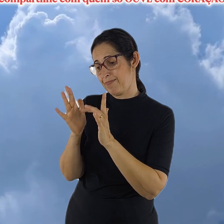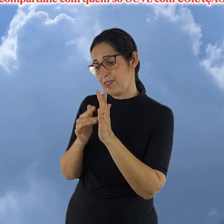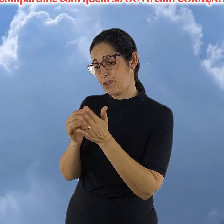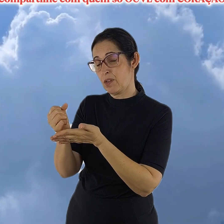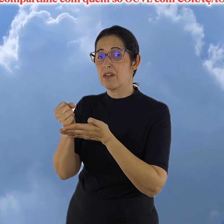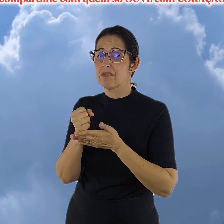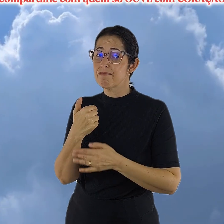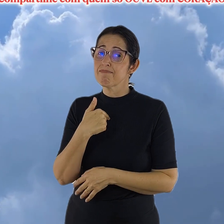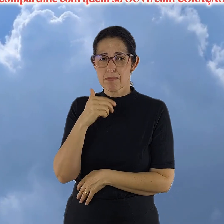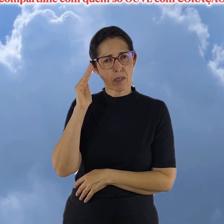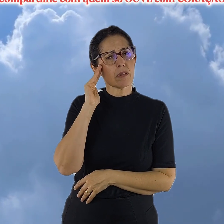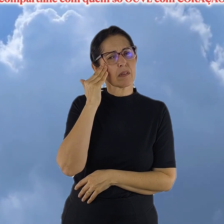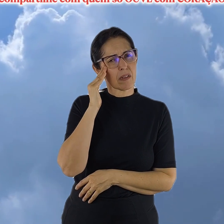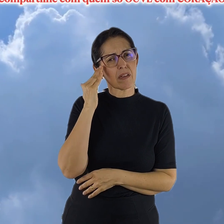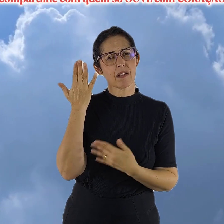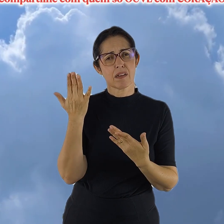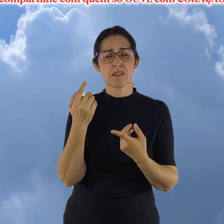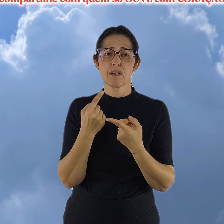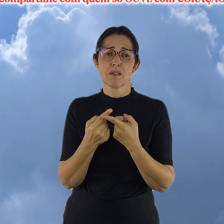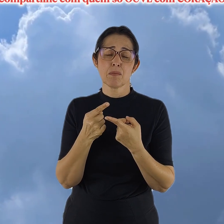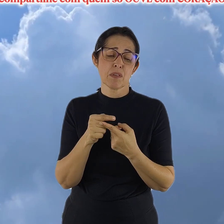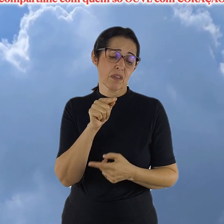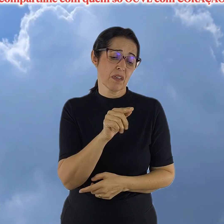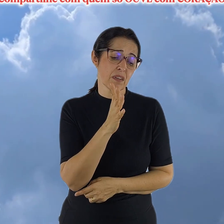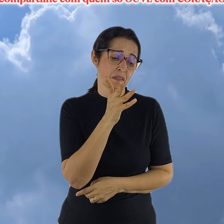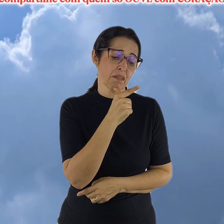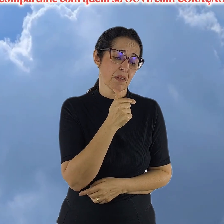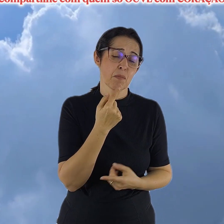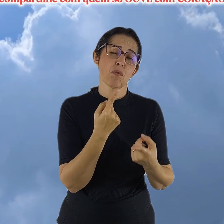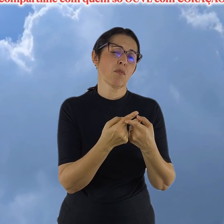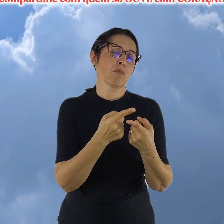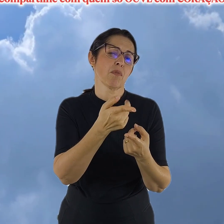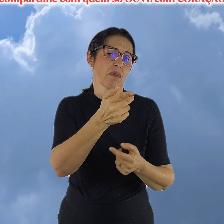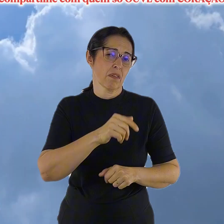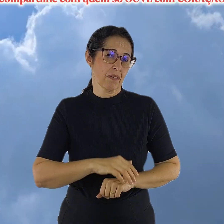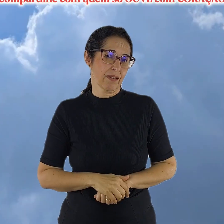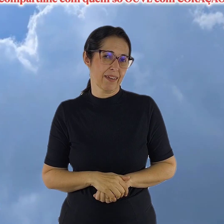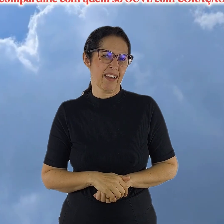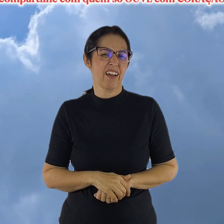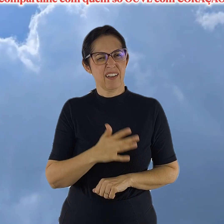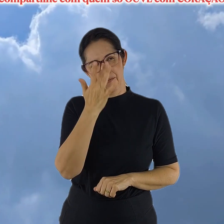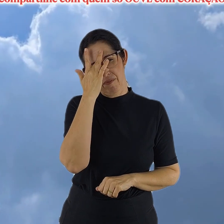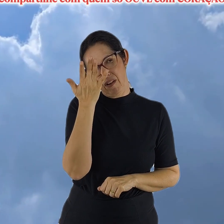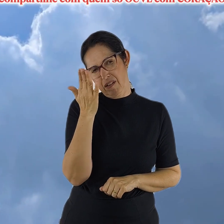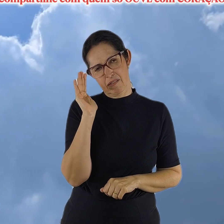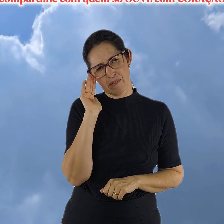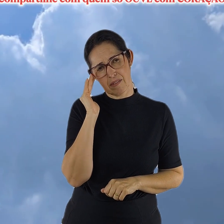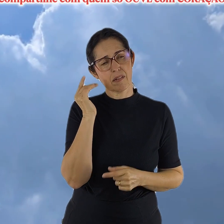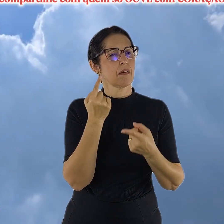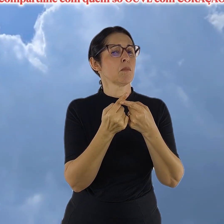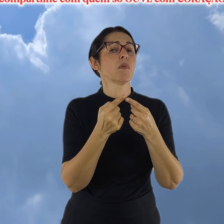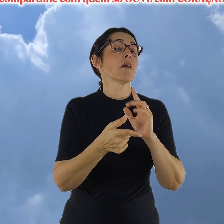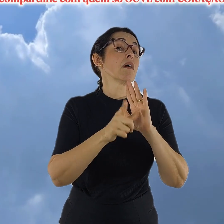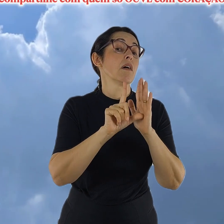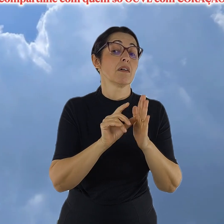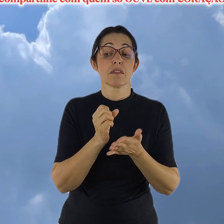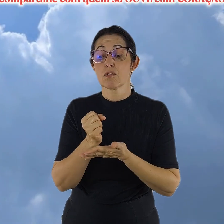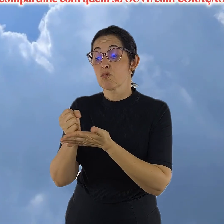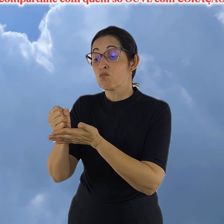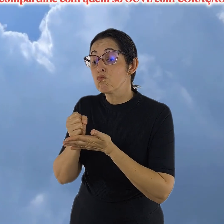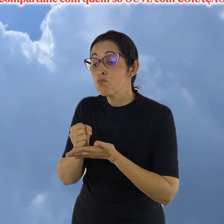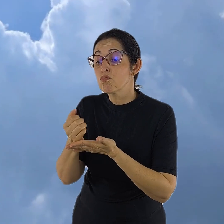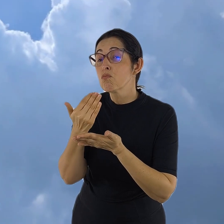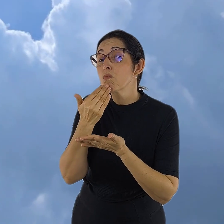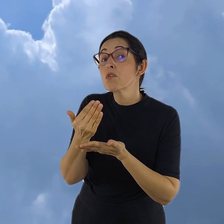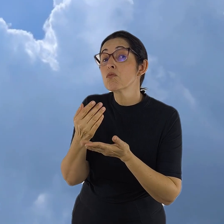Não é difícil compreender porque ele foi tão tardio em pedir socorro. Não é difícil. Por que ele não pediu ajuda